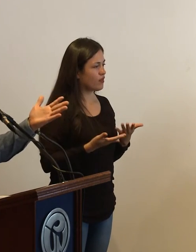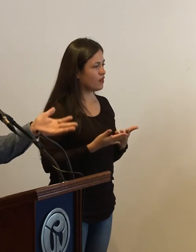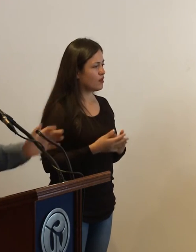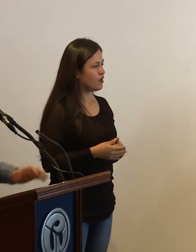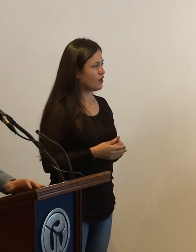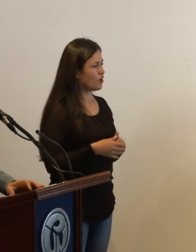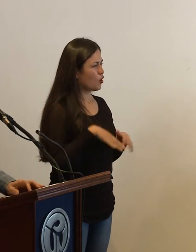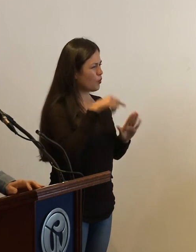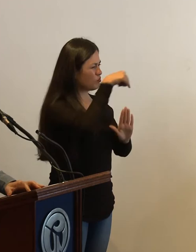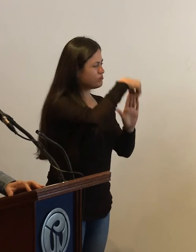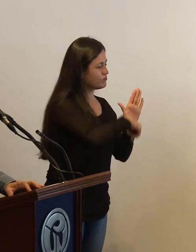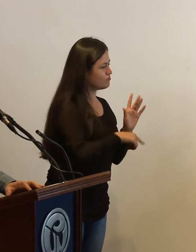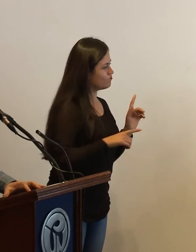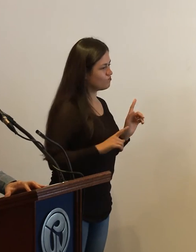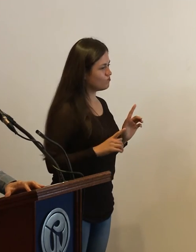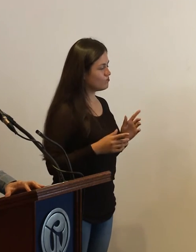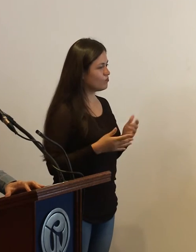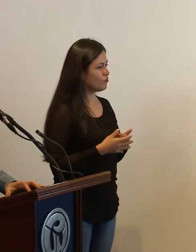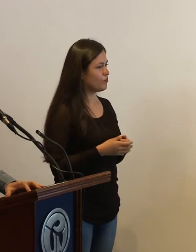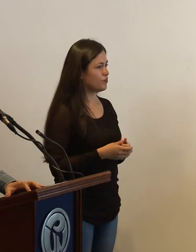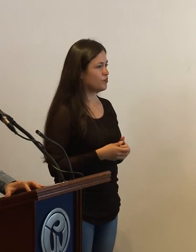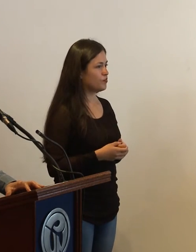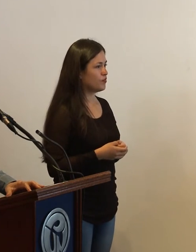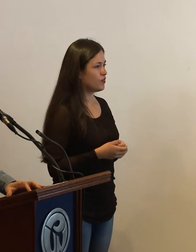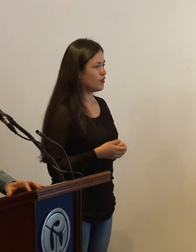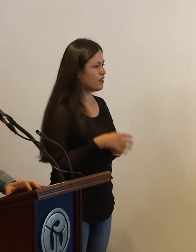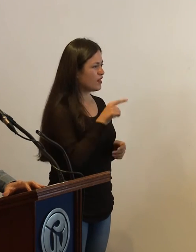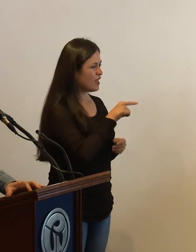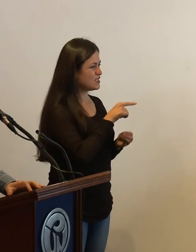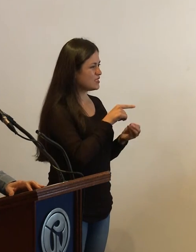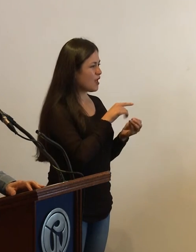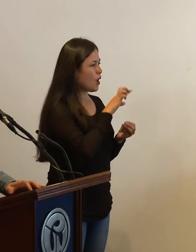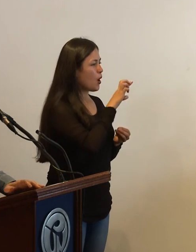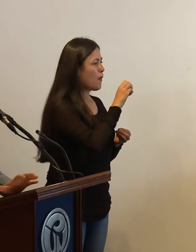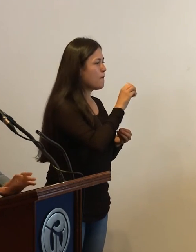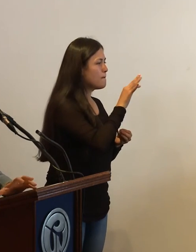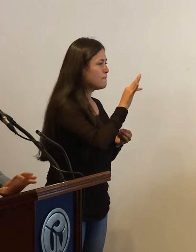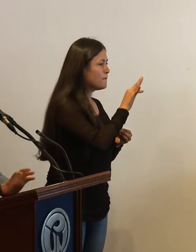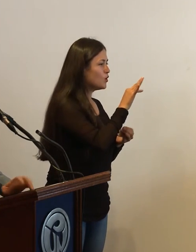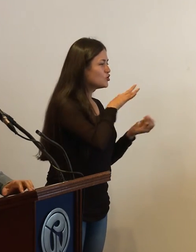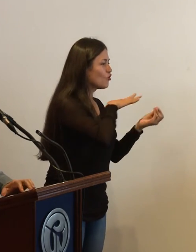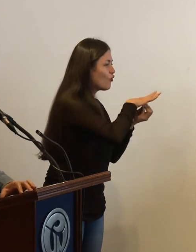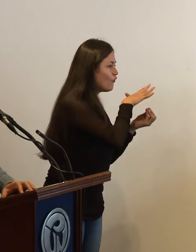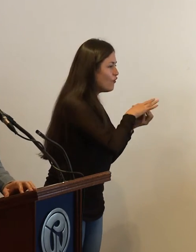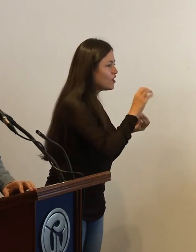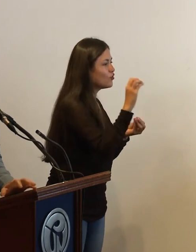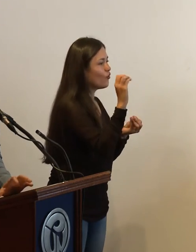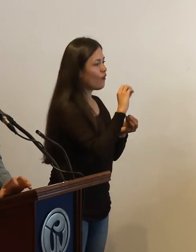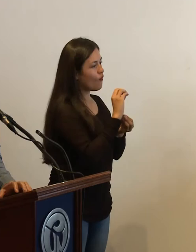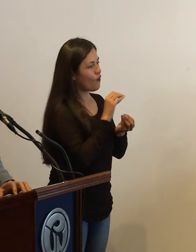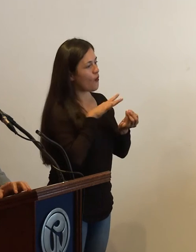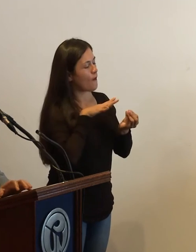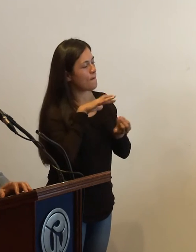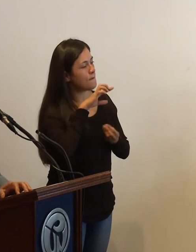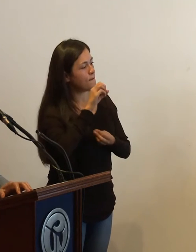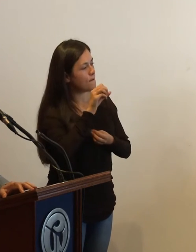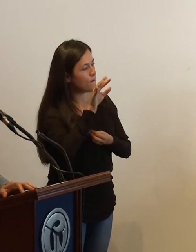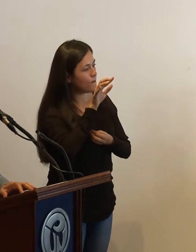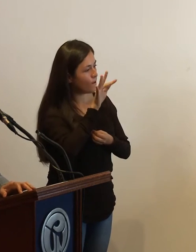muy poco profunda de ¿es posconflicto o es posacuerdo? Bueno, yo creo que en esto por lo